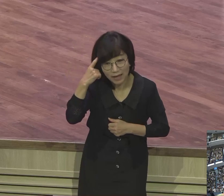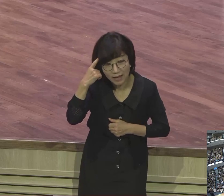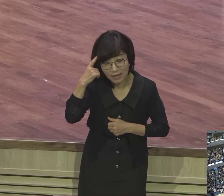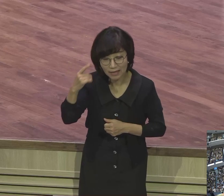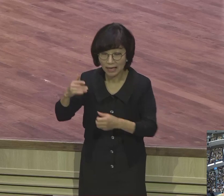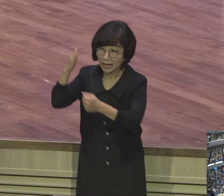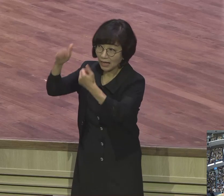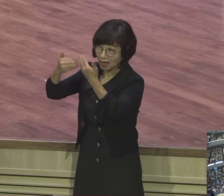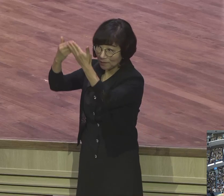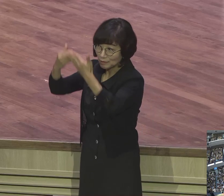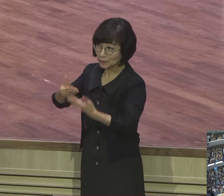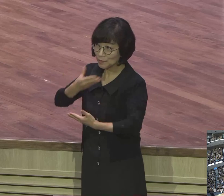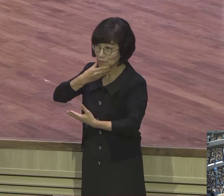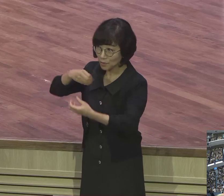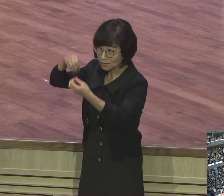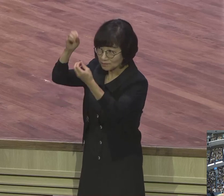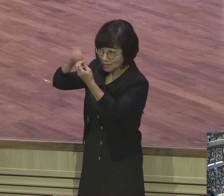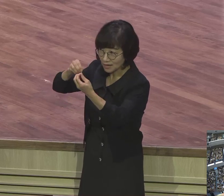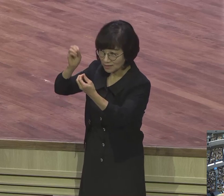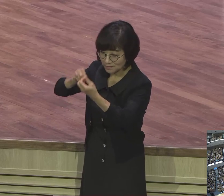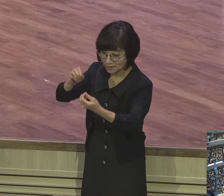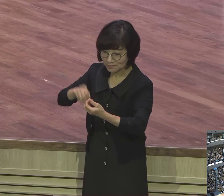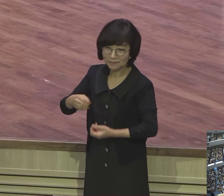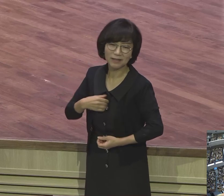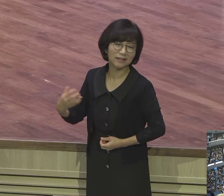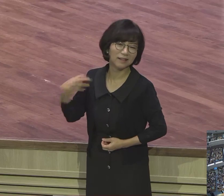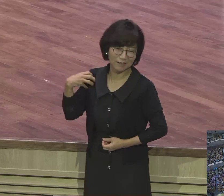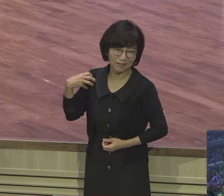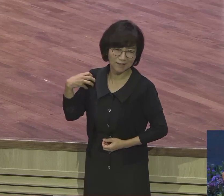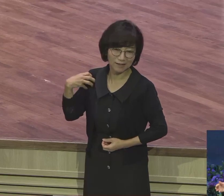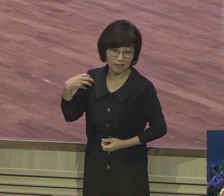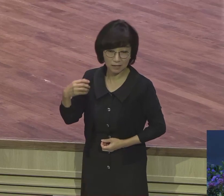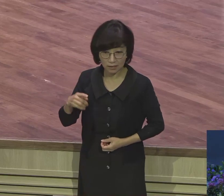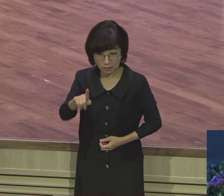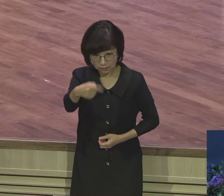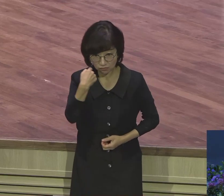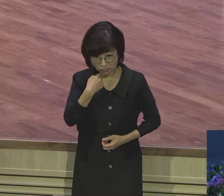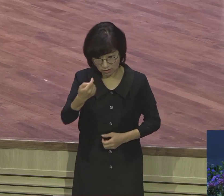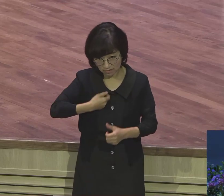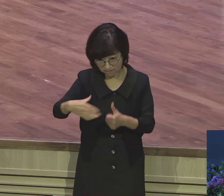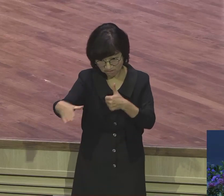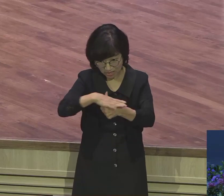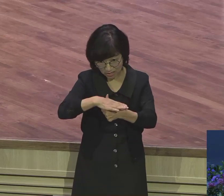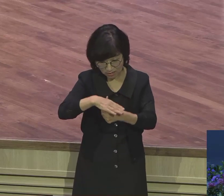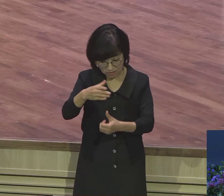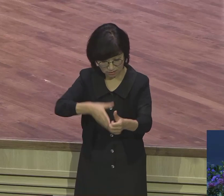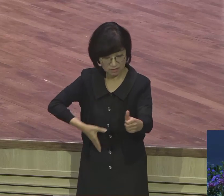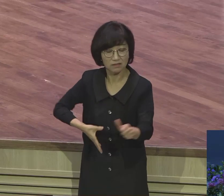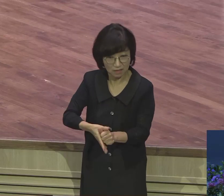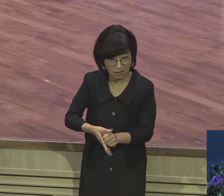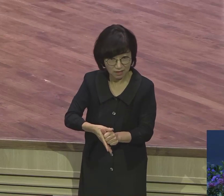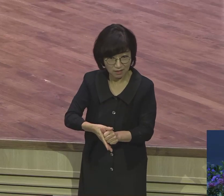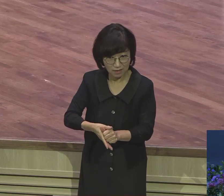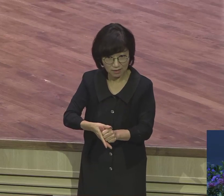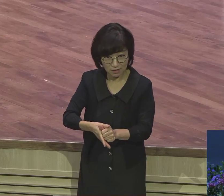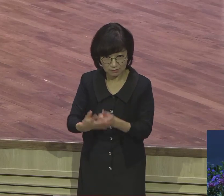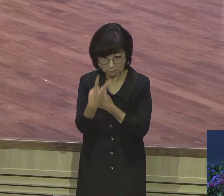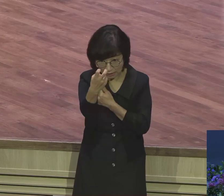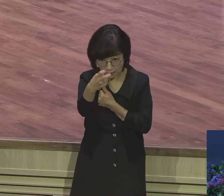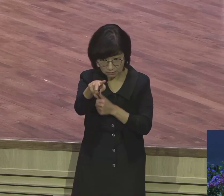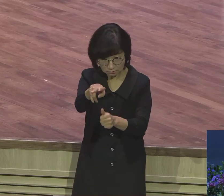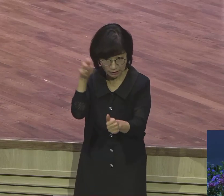되었느니라. 악을 악으로 갚지 말고 욕을 욕으로 갚지 말고 도리어 복을 빌라 이 원수를